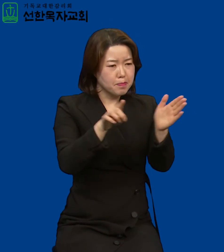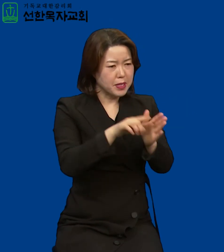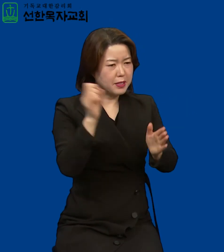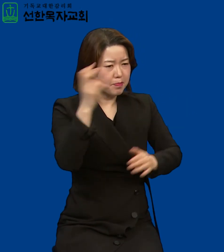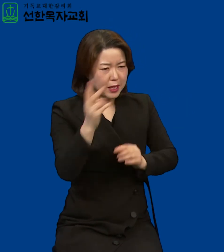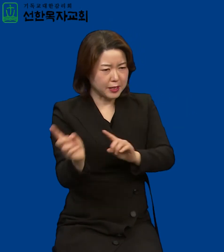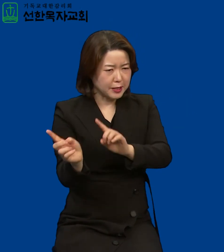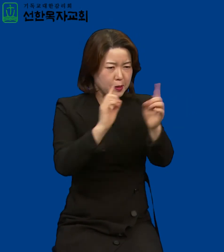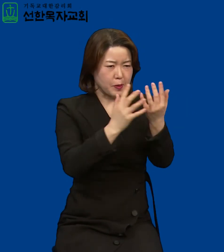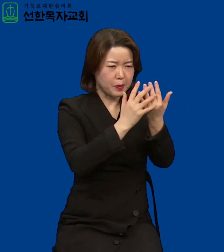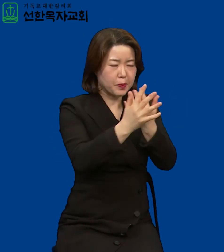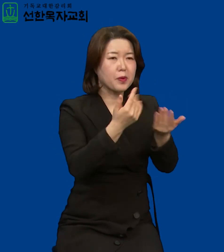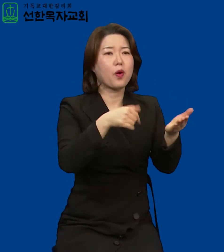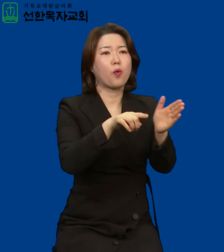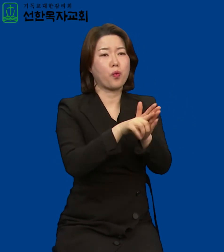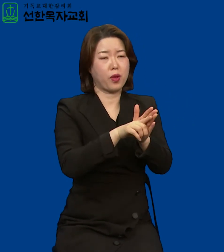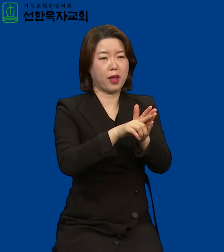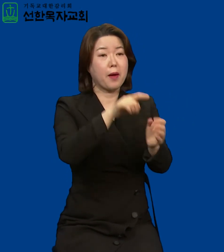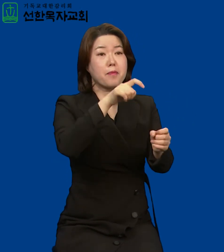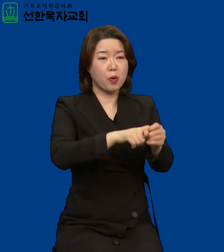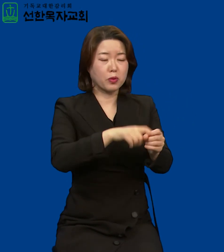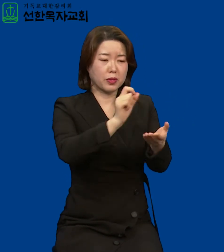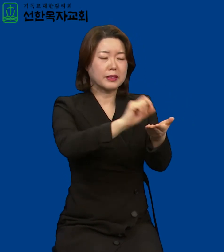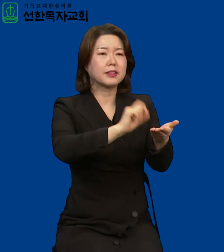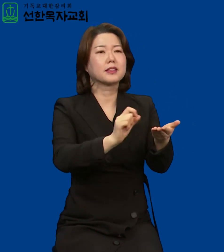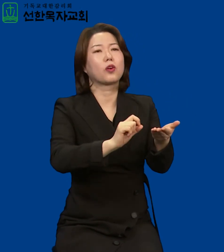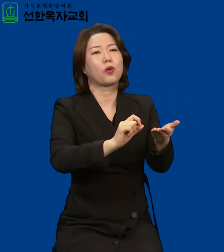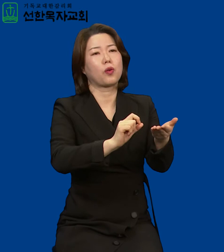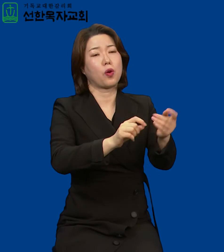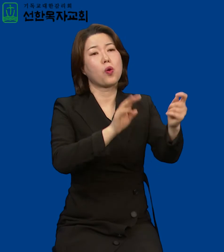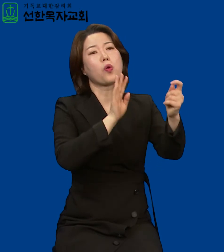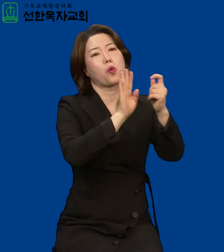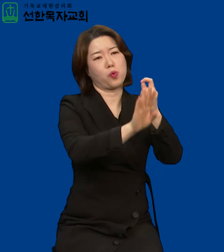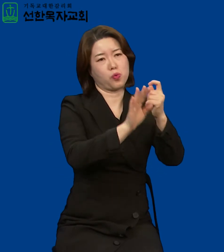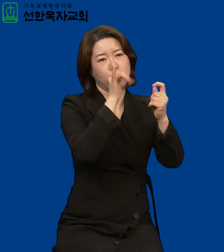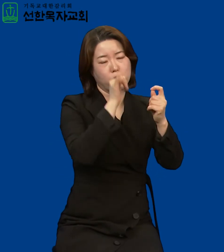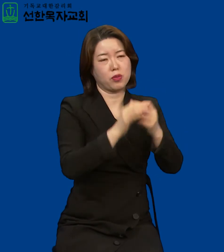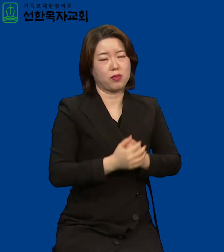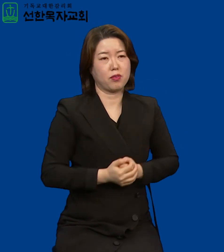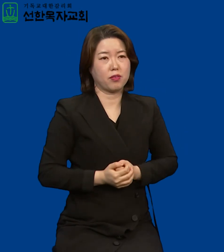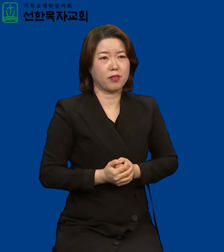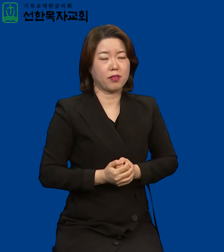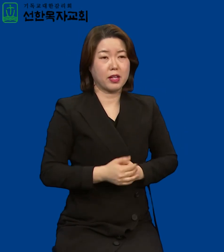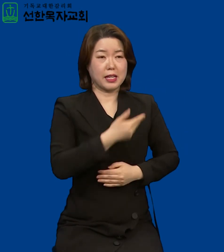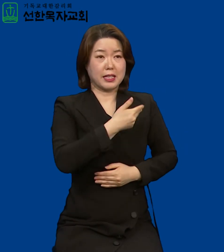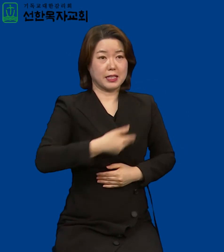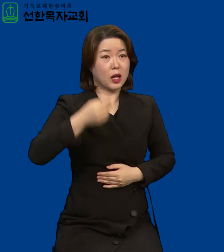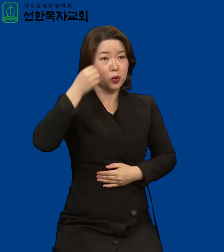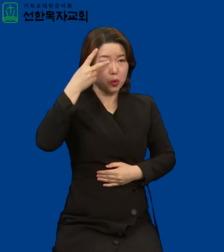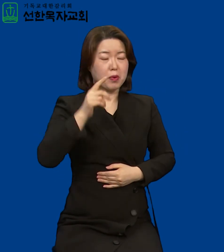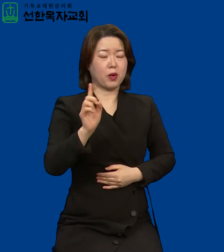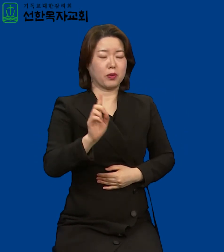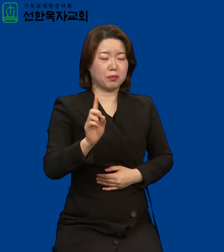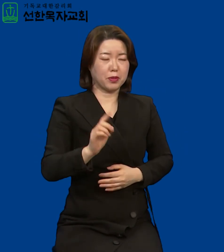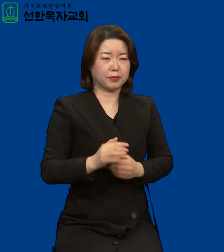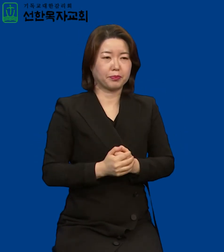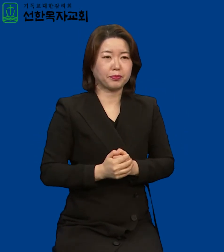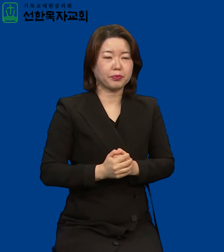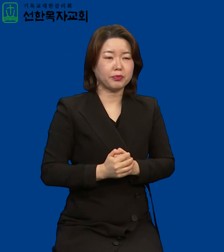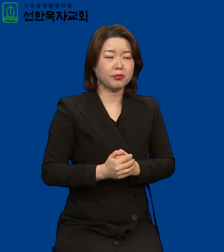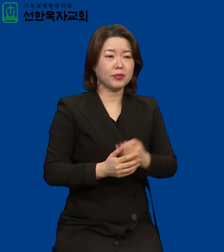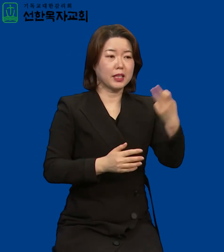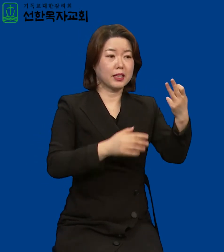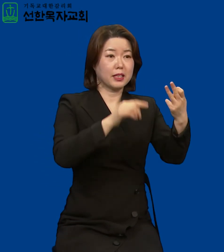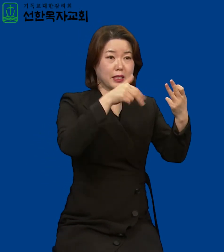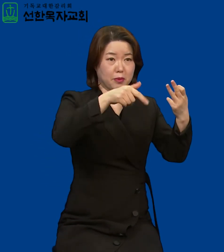일으키시려고 쓰신 것이 고린도 후서예요. 사도 바울은 고린도 후서